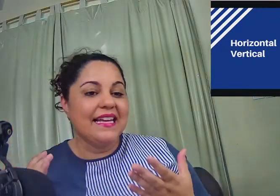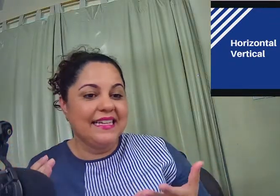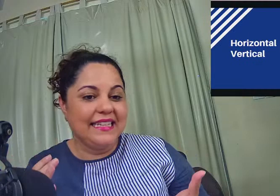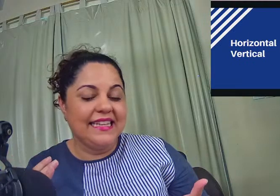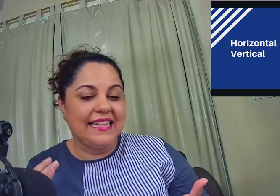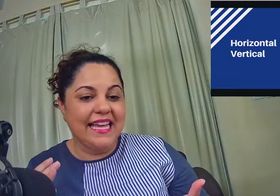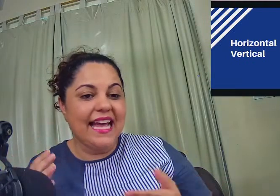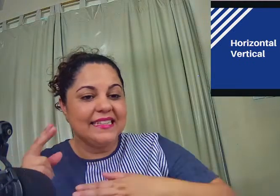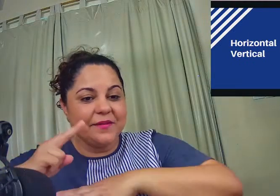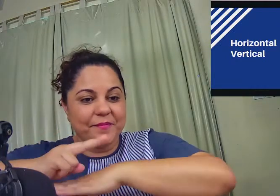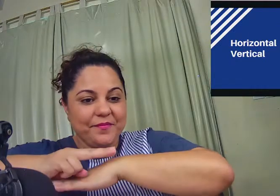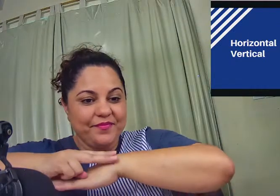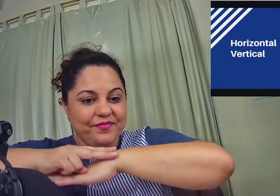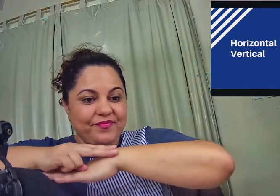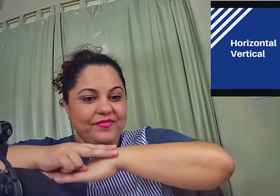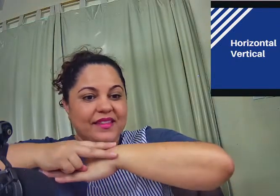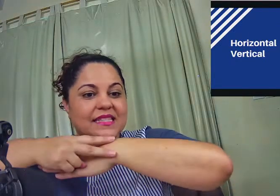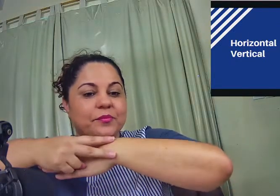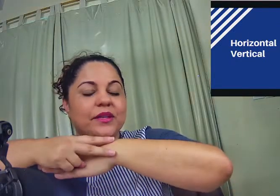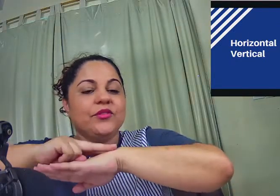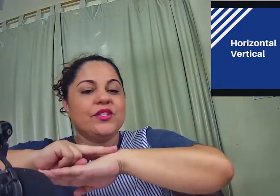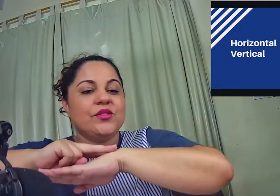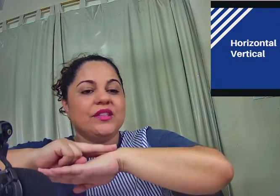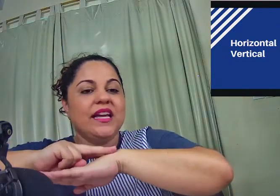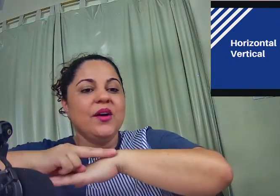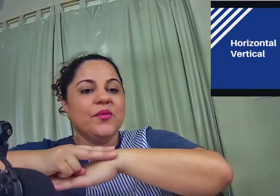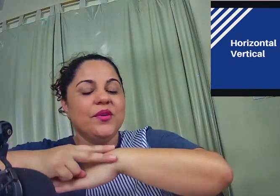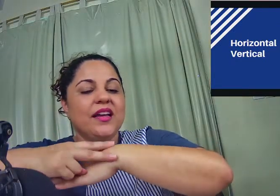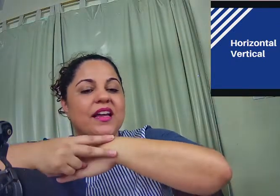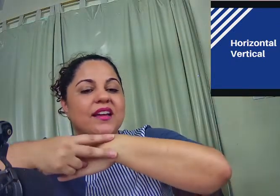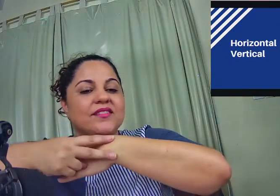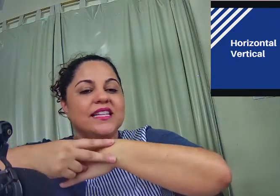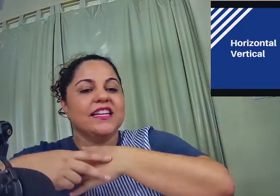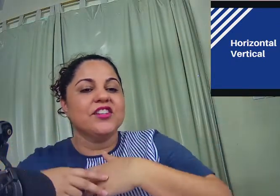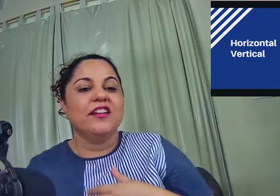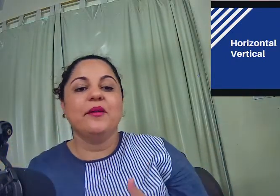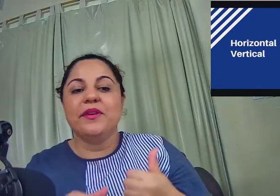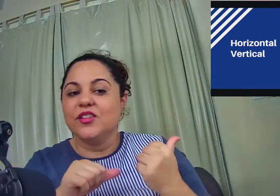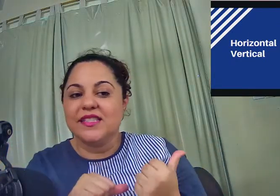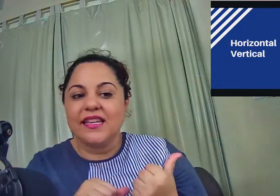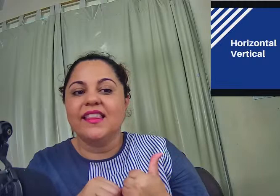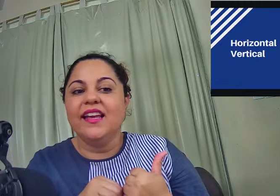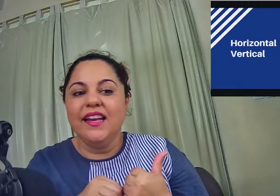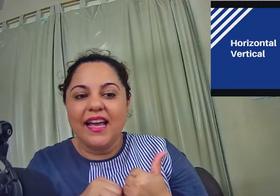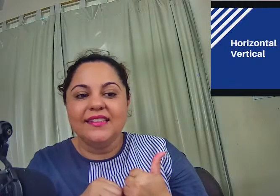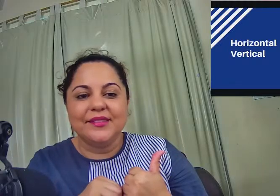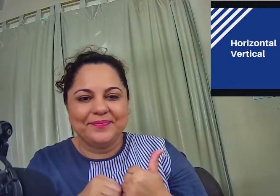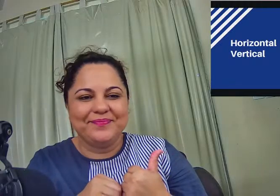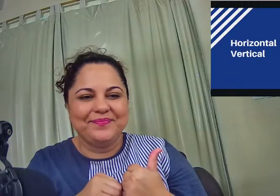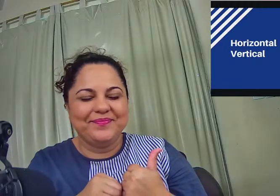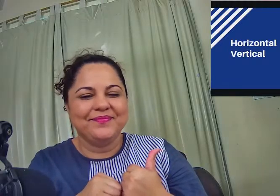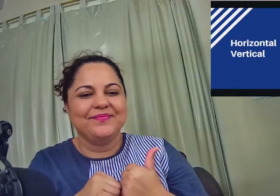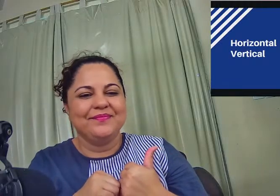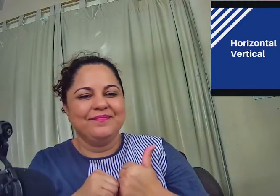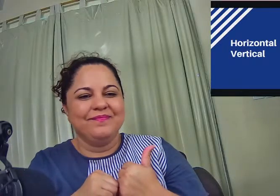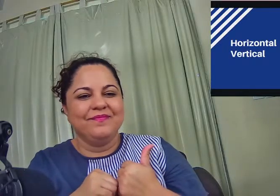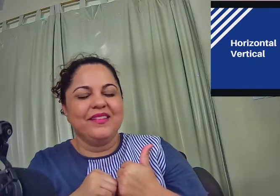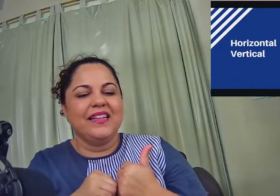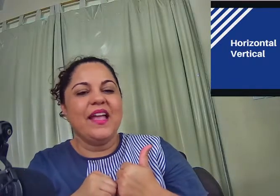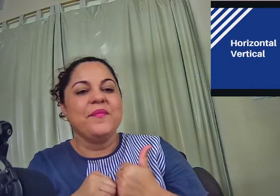e deitada, nesse plano horizontal, você está indicando que a pessoa está internada, né?